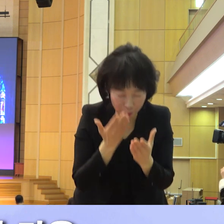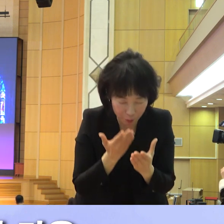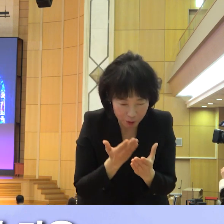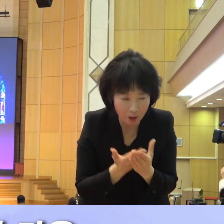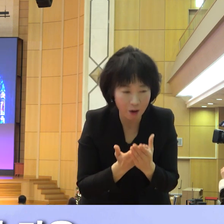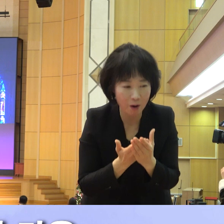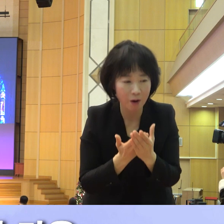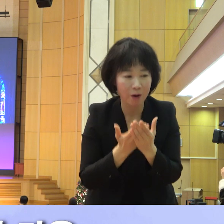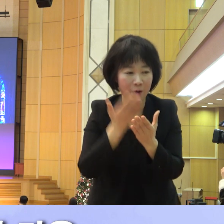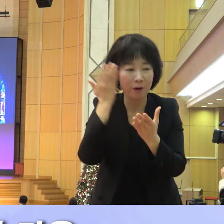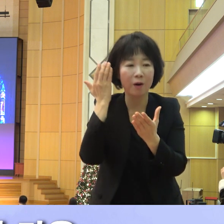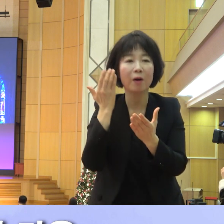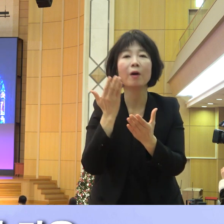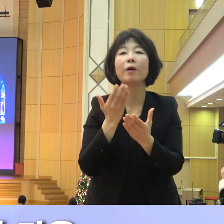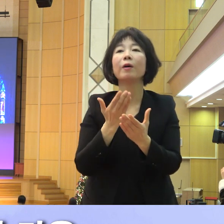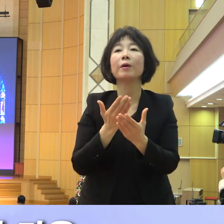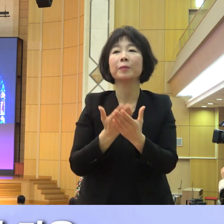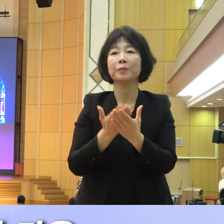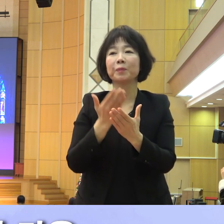축복하소서.